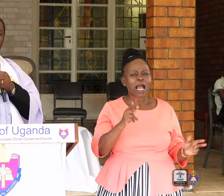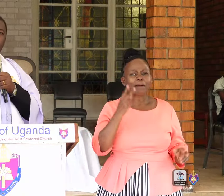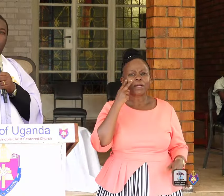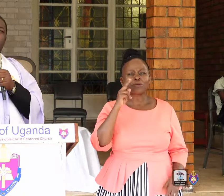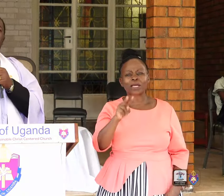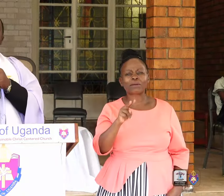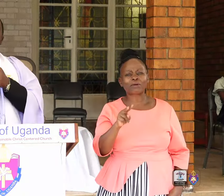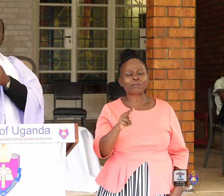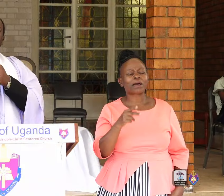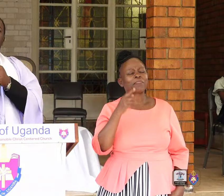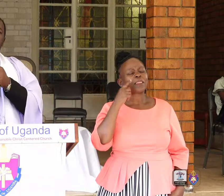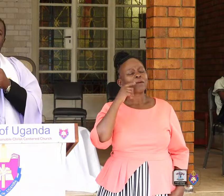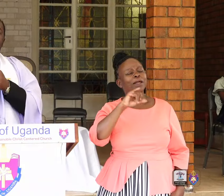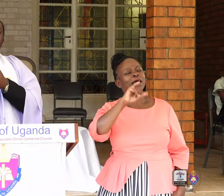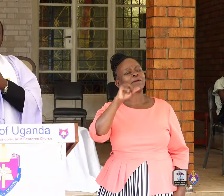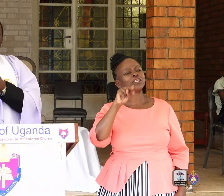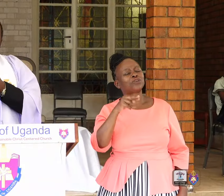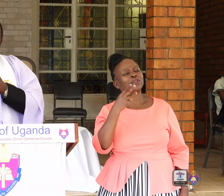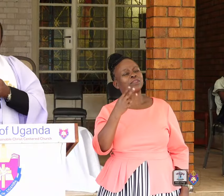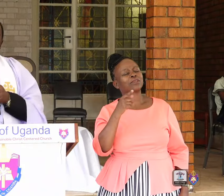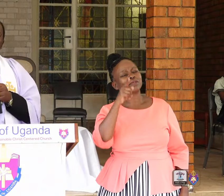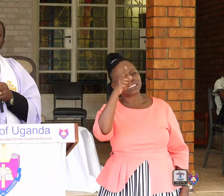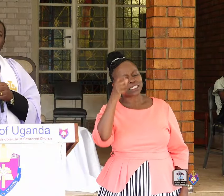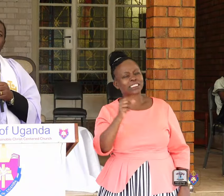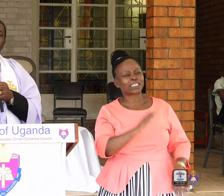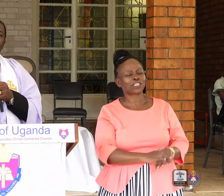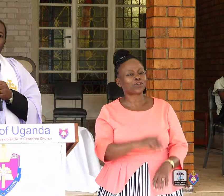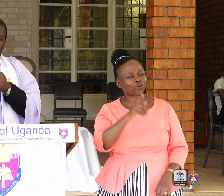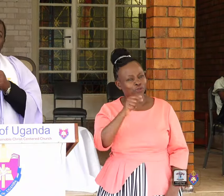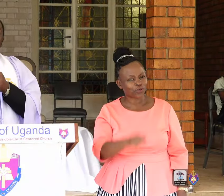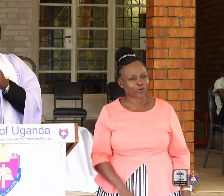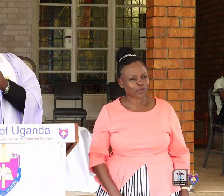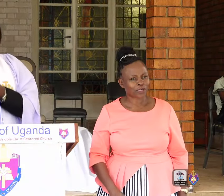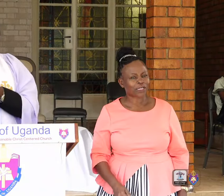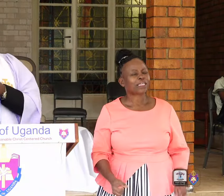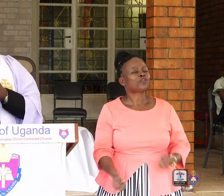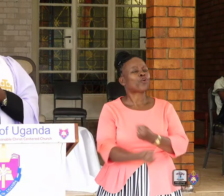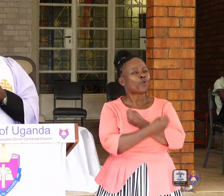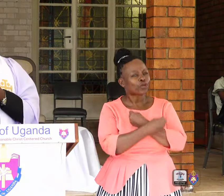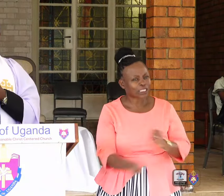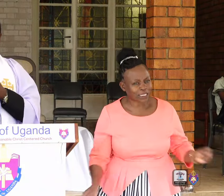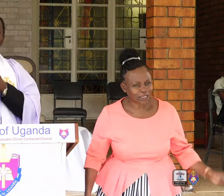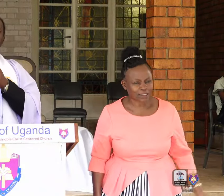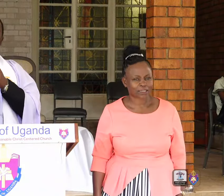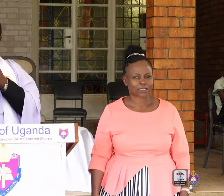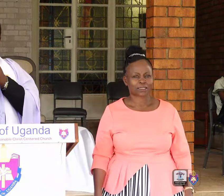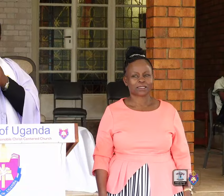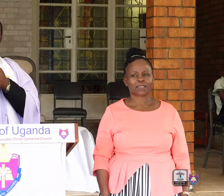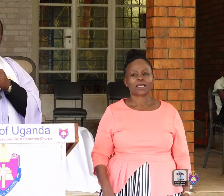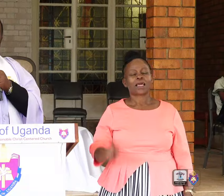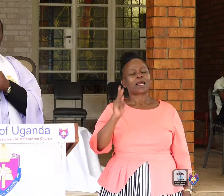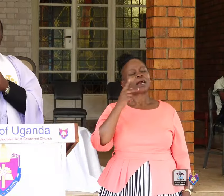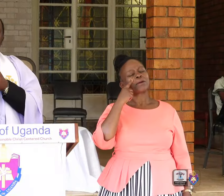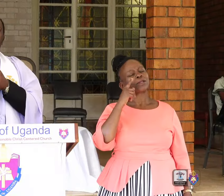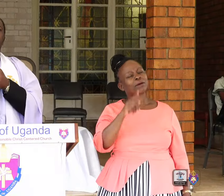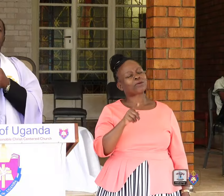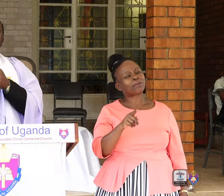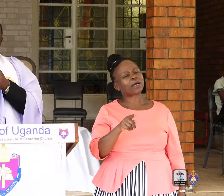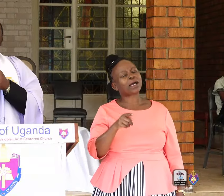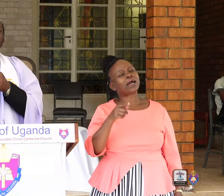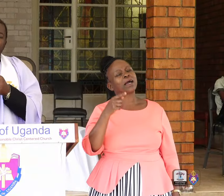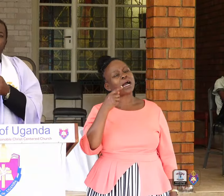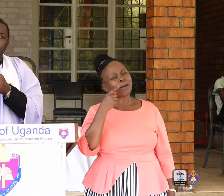bakutunuulira balaba Yokaana 3:16 ng'ekuliko nti olokose ng'abantu bwe bakutunuulira